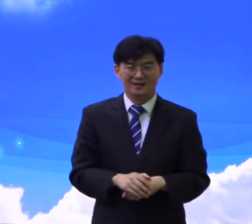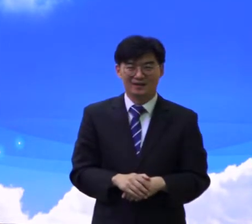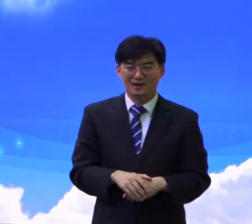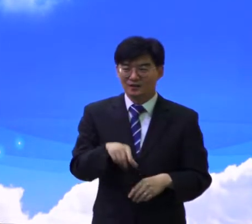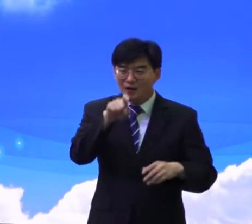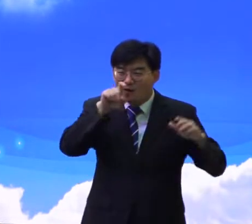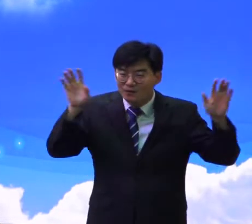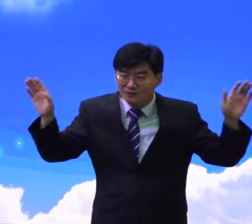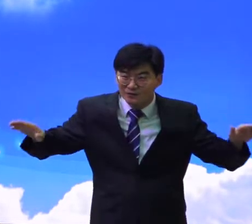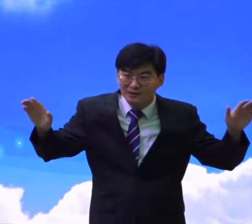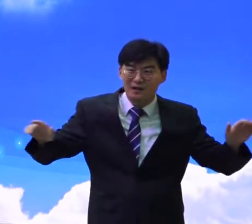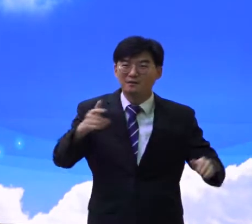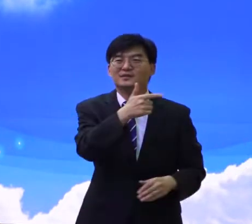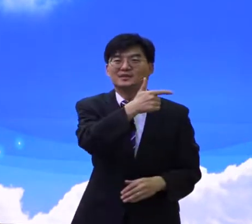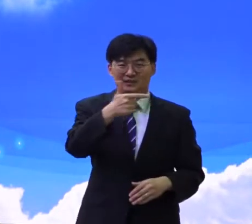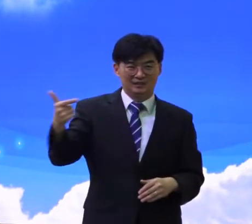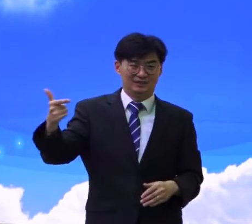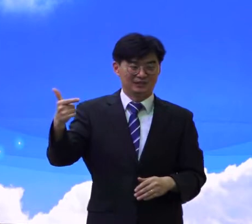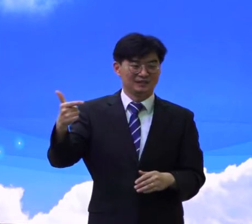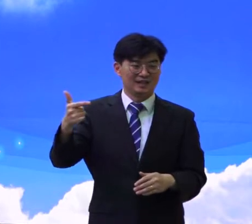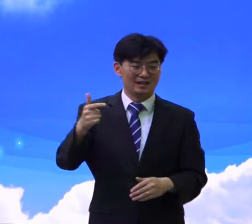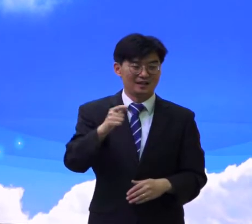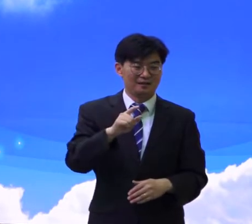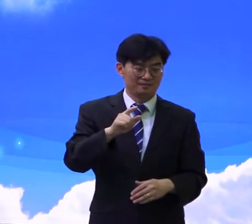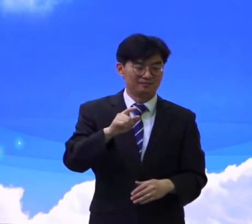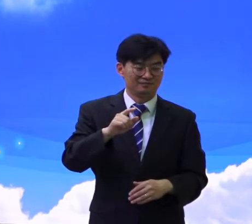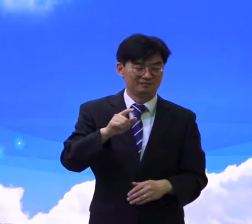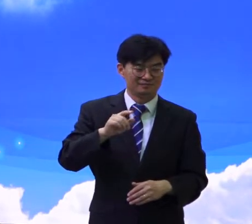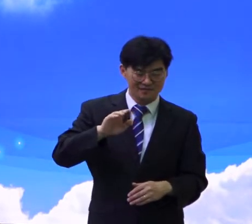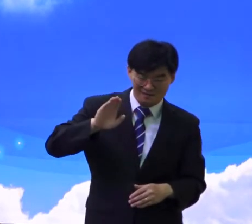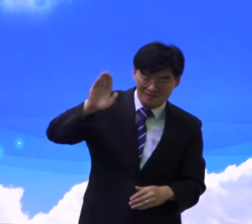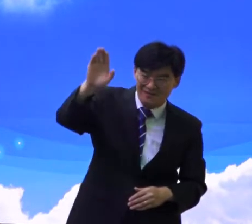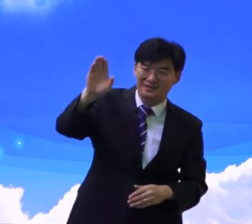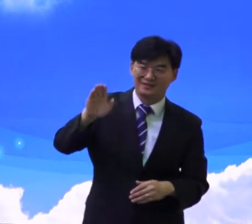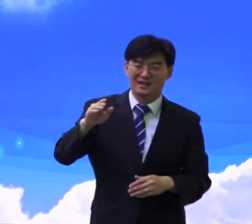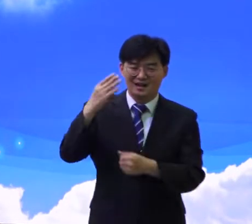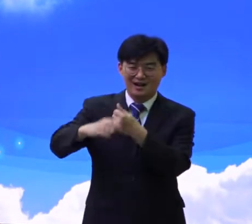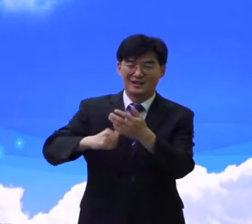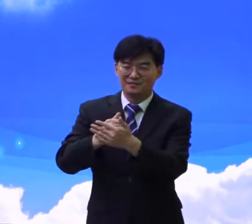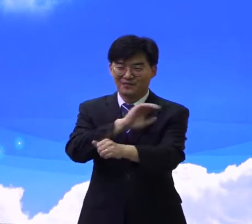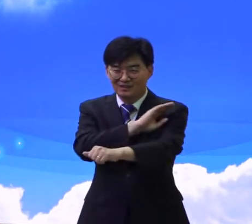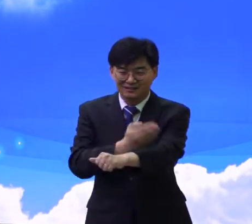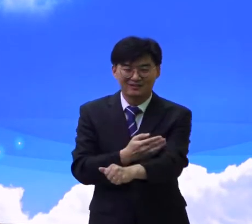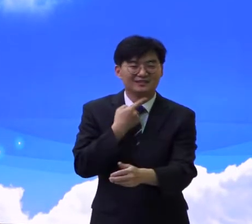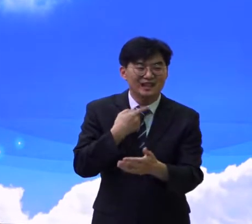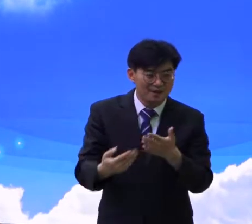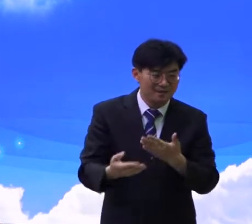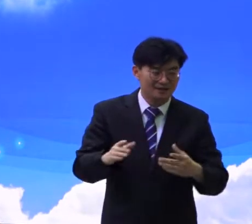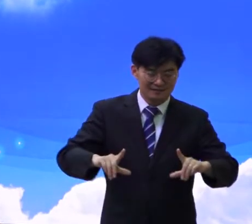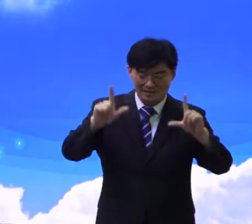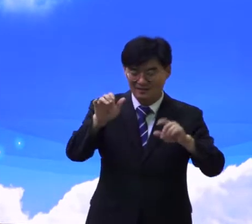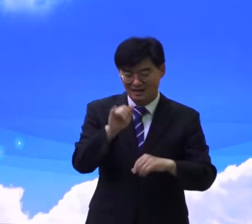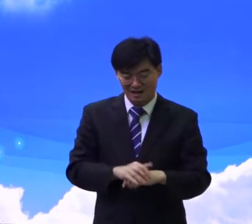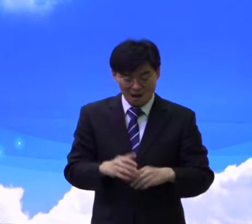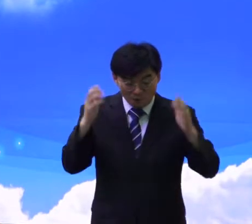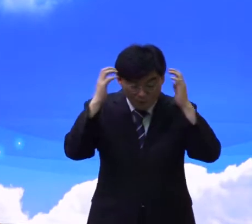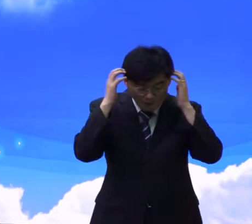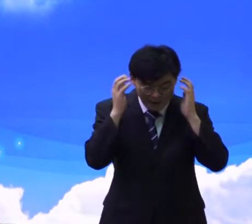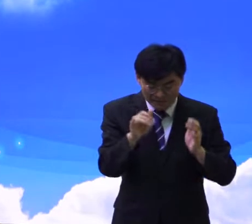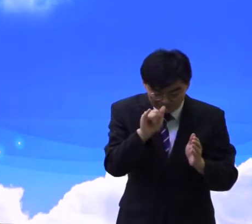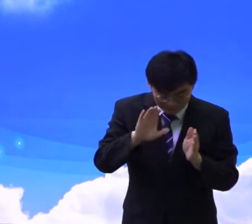올라감같이 날아오르게 하시는 하나님의 능력을 체험하게 되기를 소망합니다. 이것이 하나님께서 고난 중에서